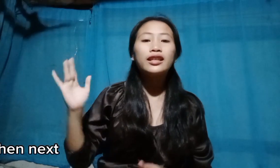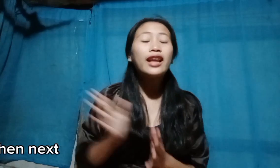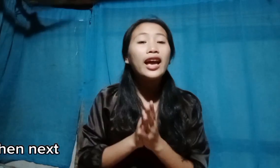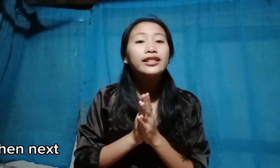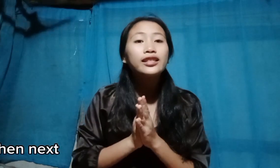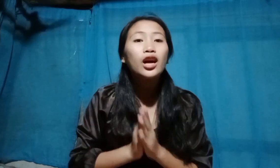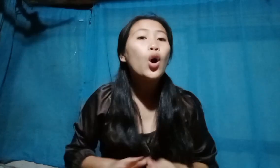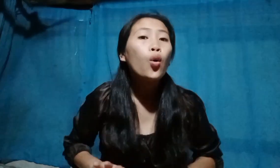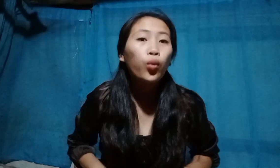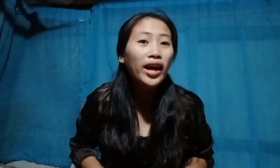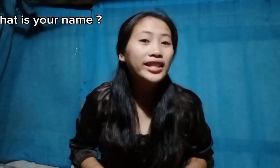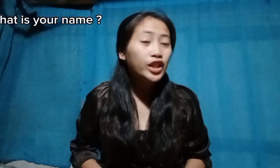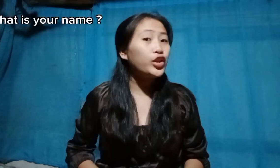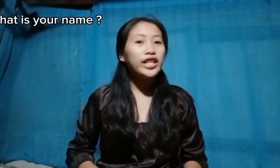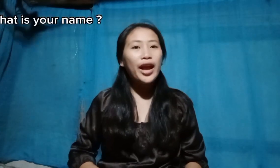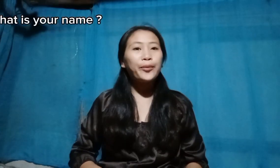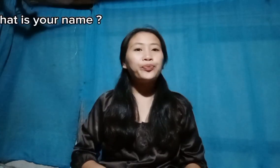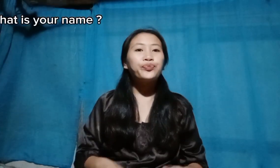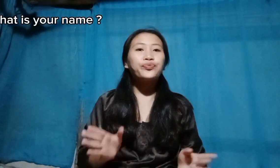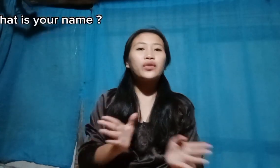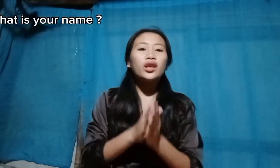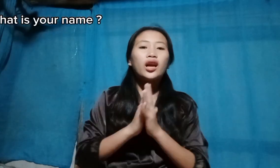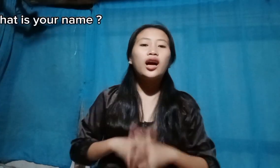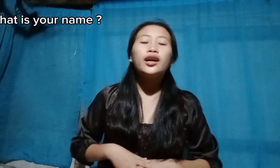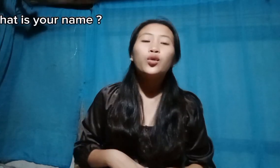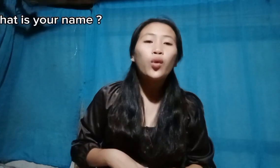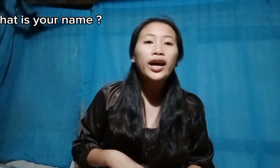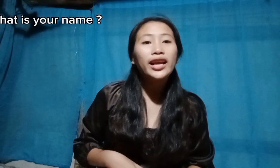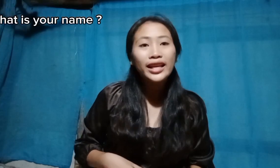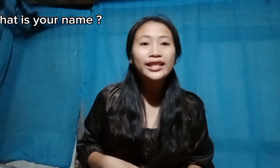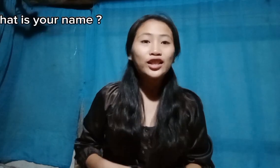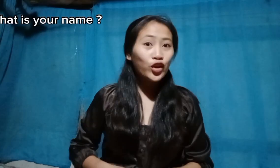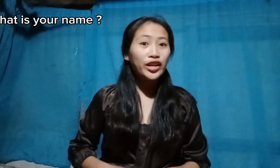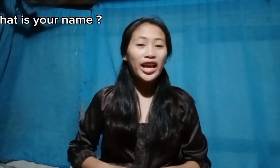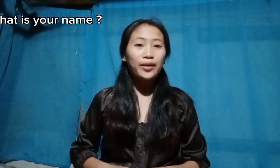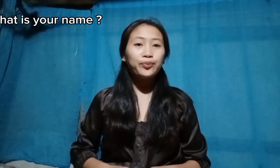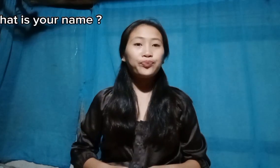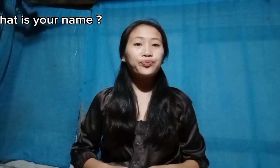The next, what is your name? What is your name?